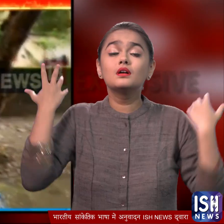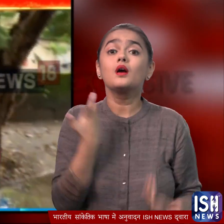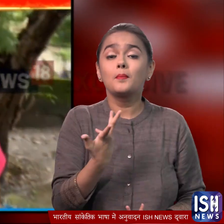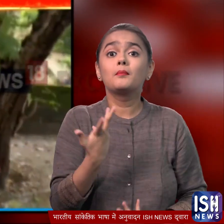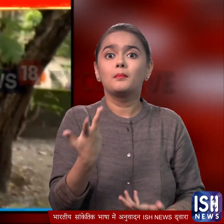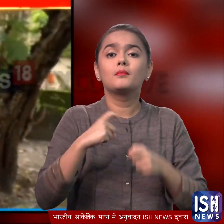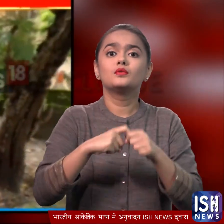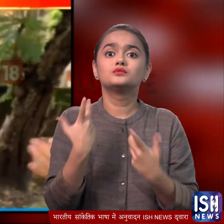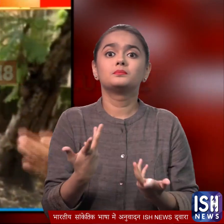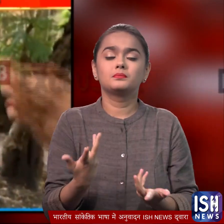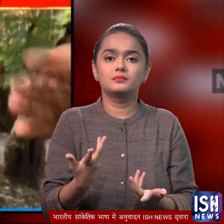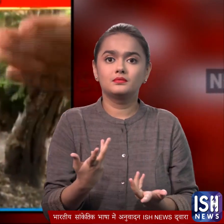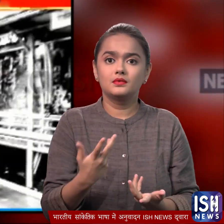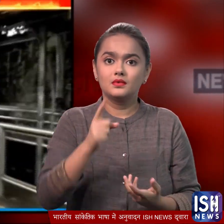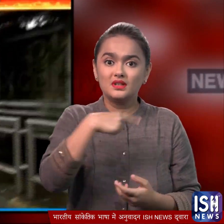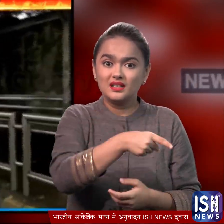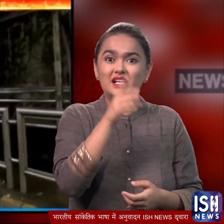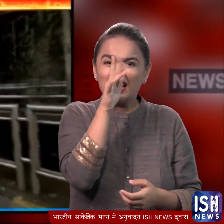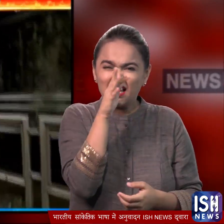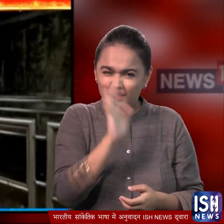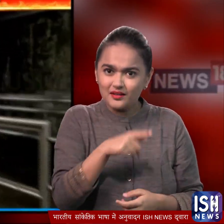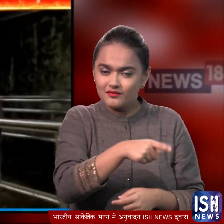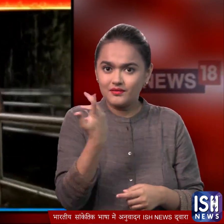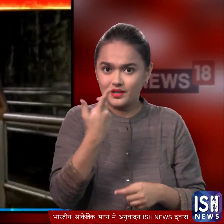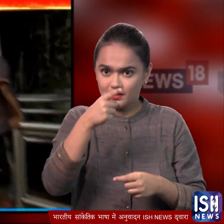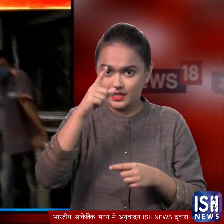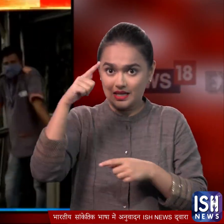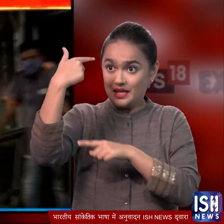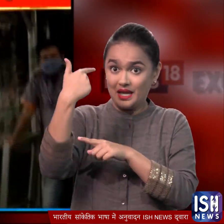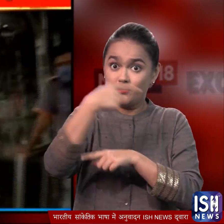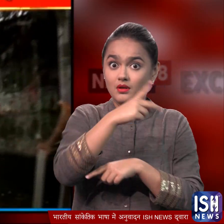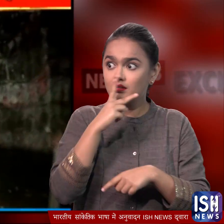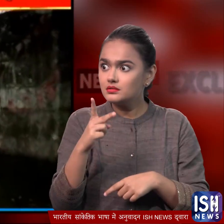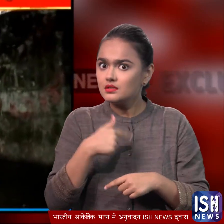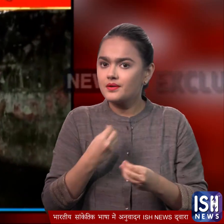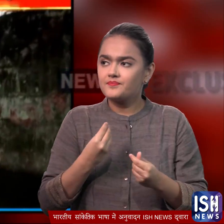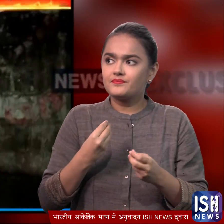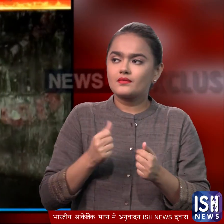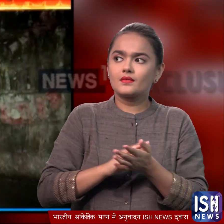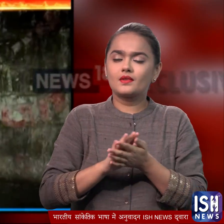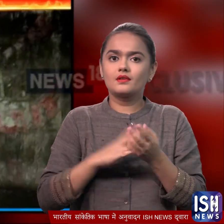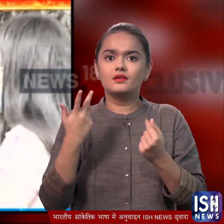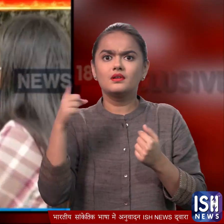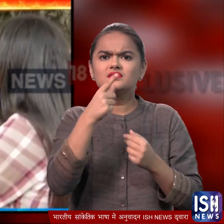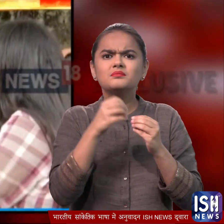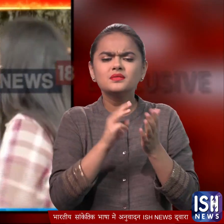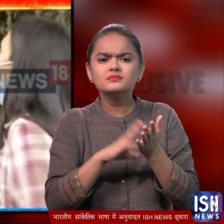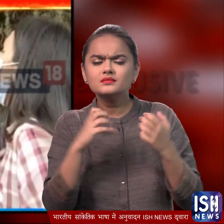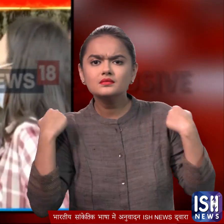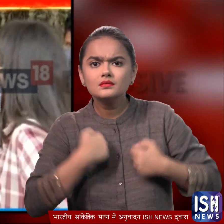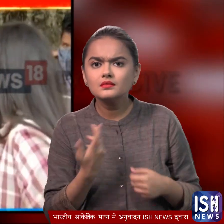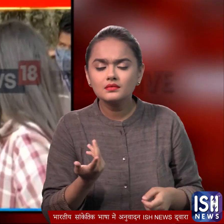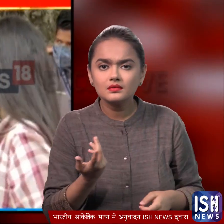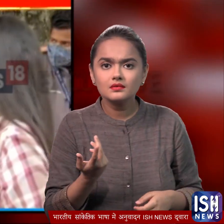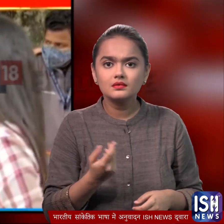निकाला जैकेट क्यों निकाला बीएमसी का? इसी तरह फर्जी मार्शल गिरोह के एक आदमी ने जब कैमरा देखा तो वो भी सकपका गया। बीएमसी का आईडी